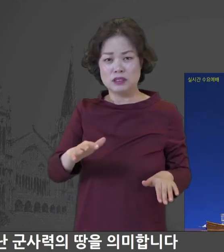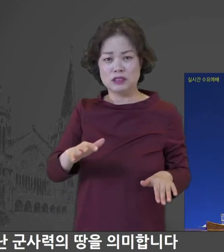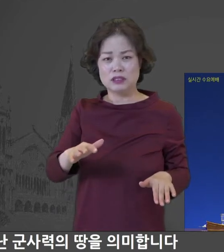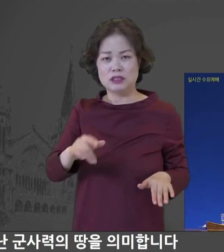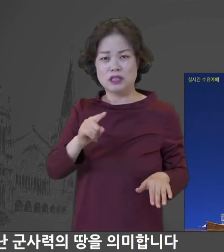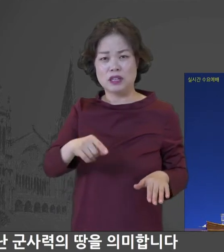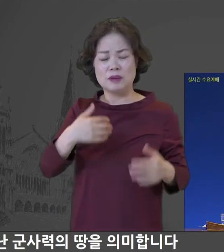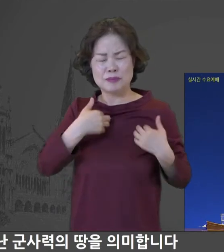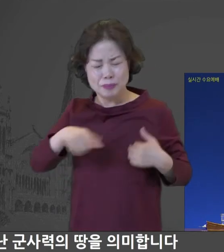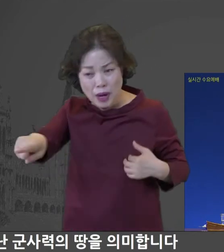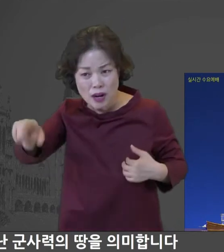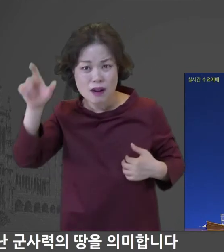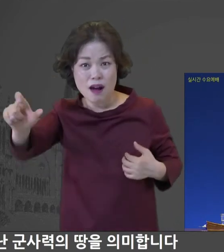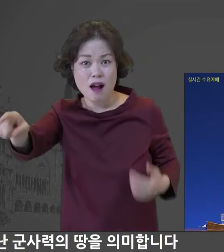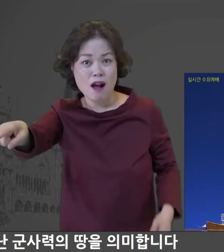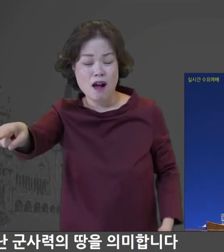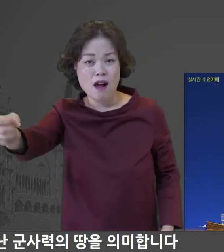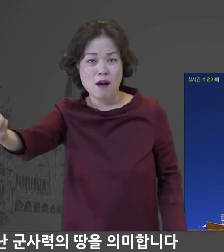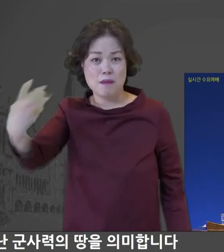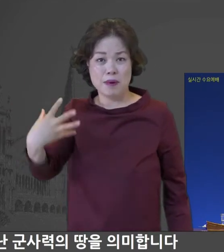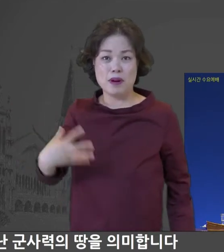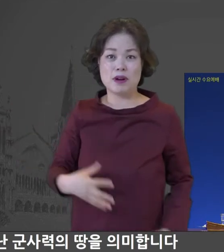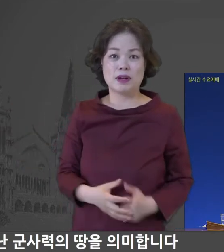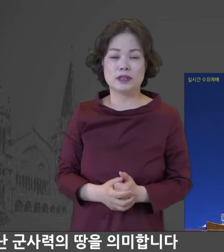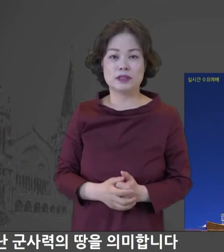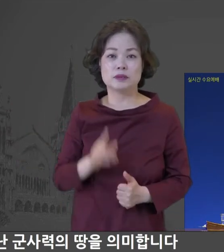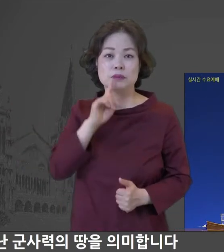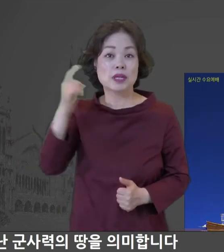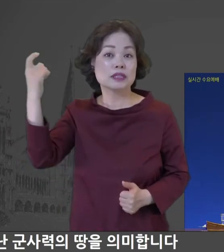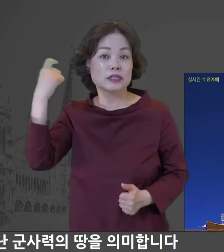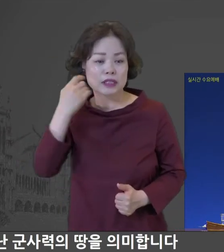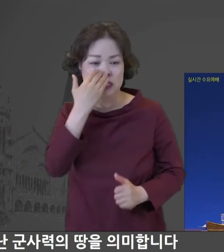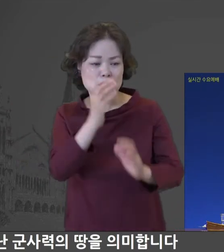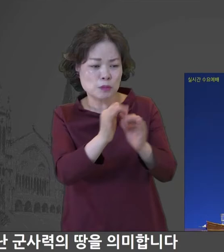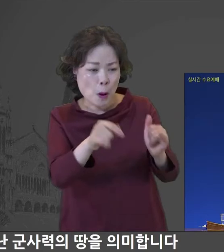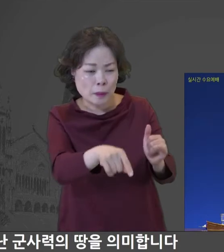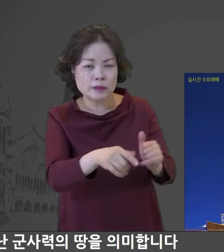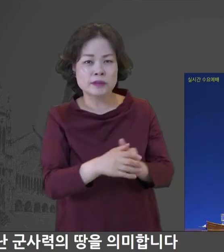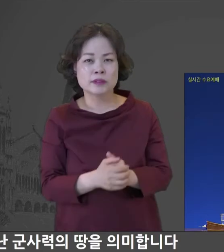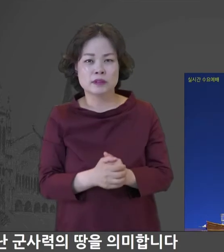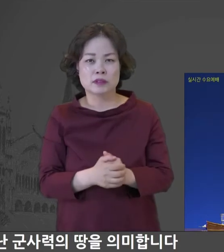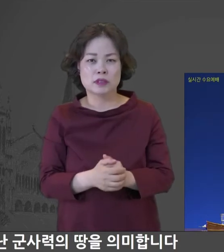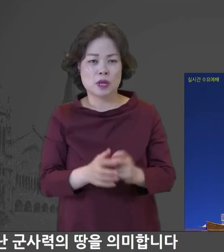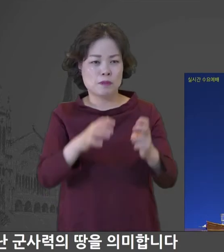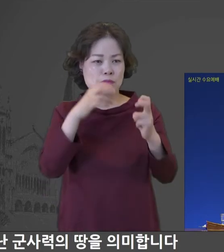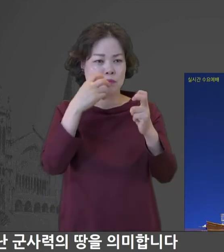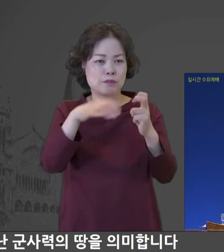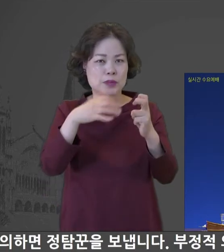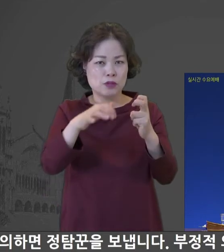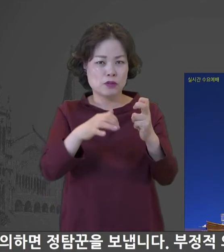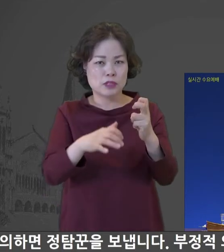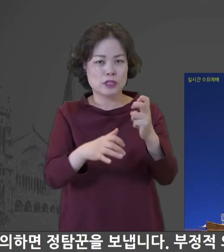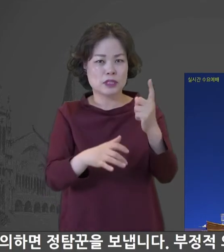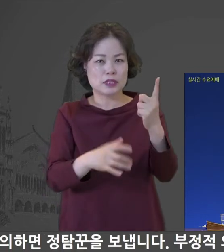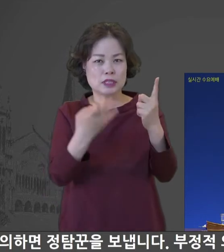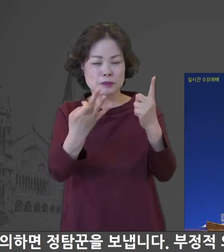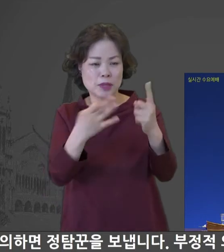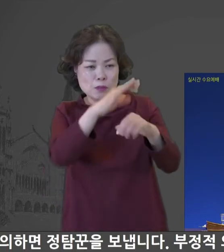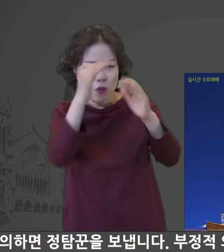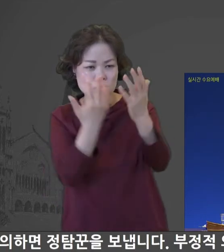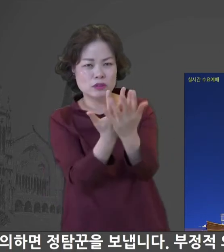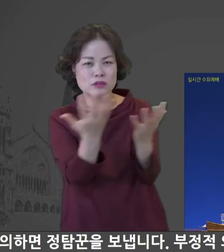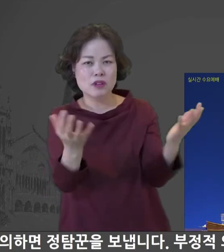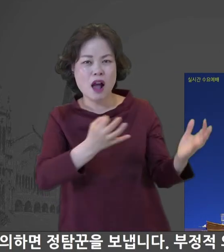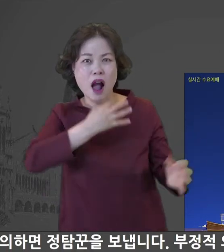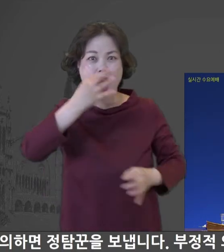수밖에 없다라고 부정적 피드백을 합니다. 그 말을 들은 이스라엘 백성들이 민수기 14장 1절에 보면 온 회중이